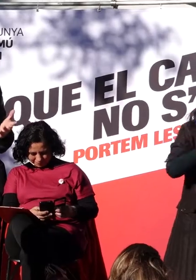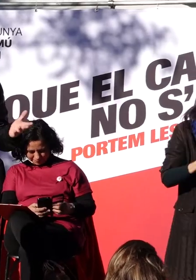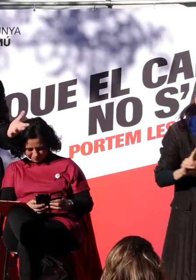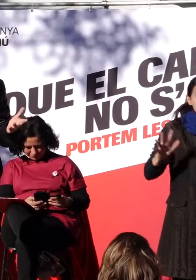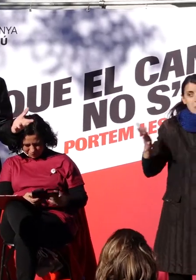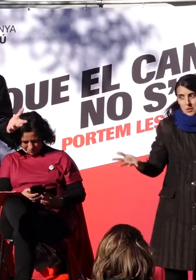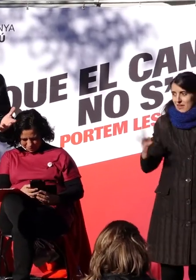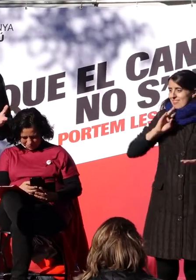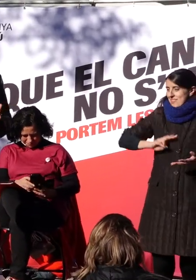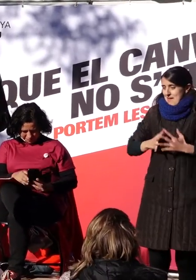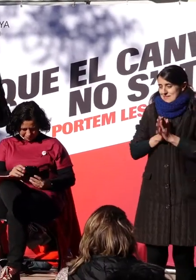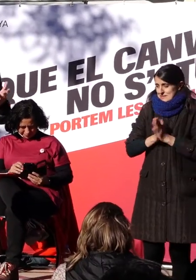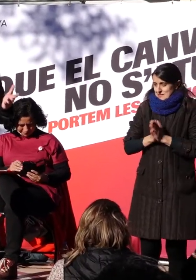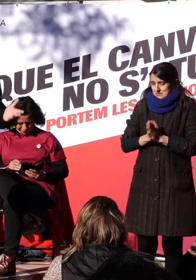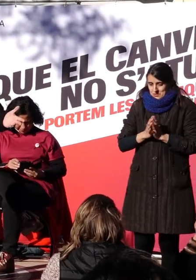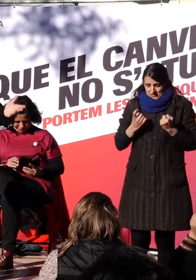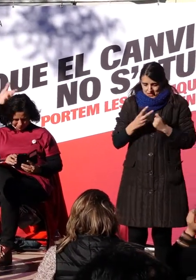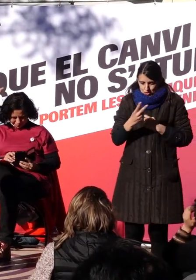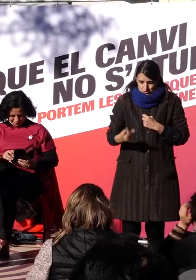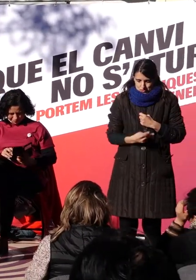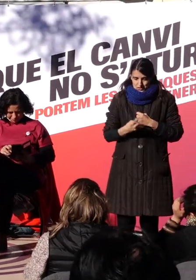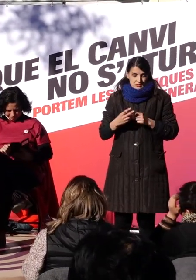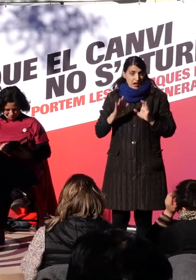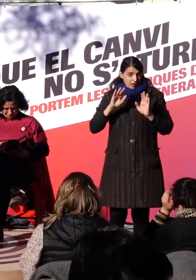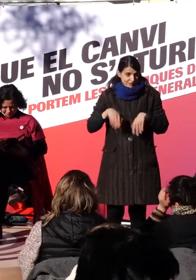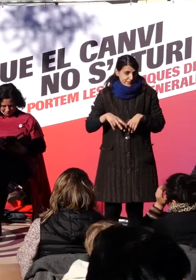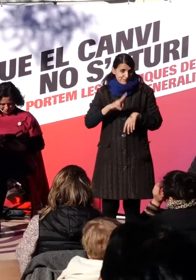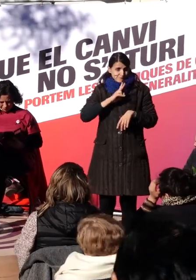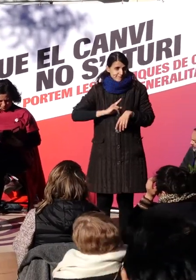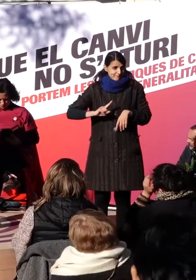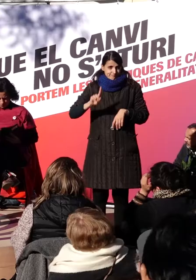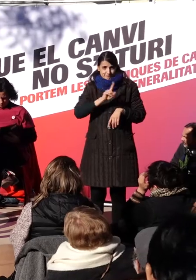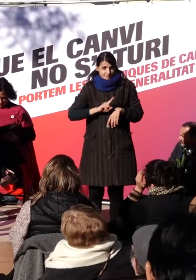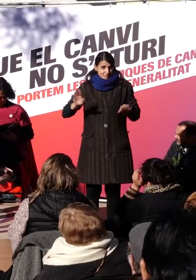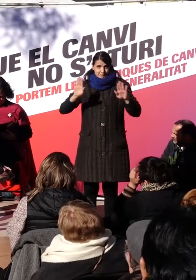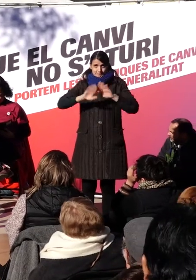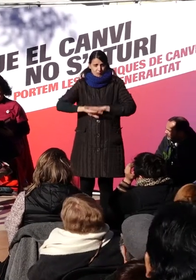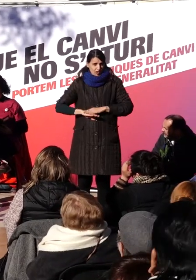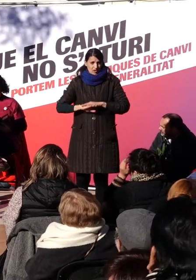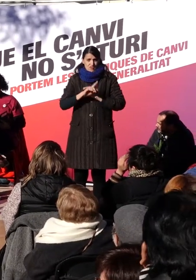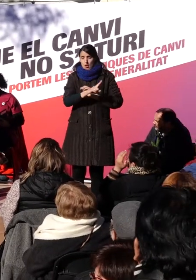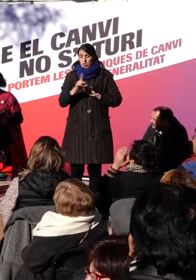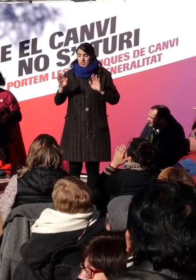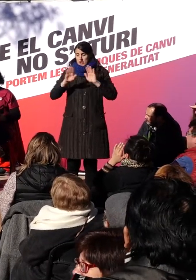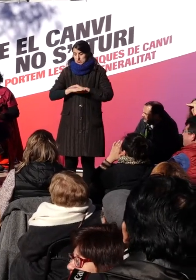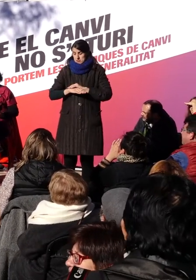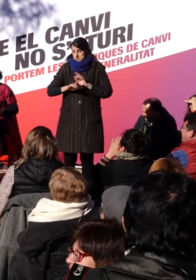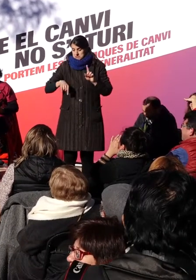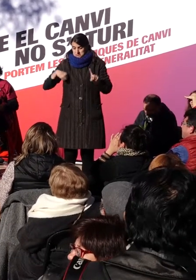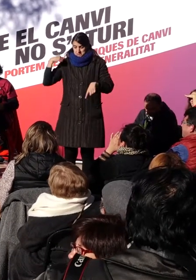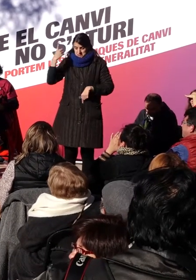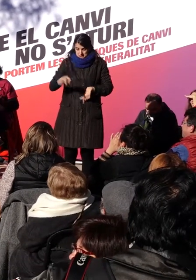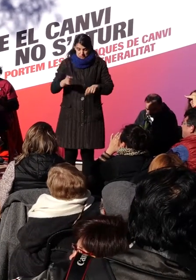intenta decirme algo a las próximas horas seis de la tarde el siete de la tarde ocho de la tarde nueve de la noche diez de la noche dije me voy a cenar al día siguiente me